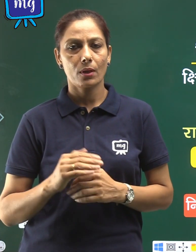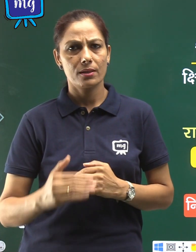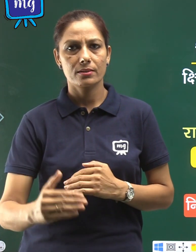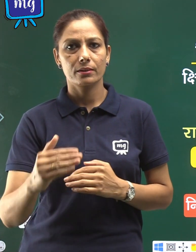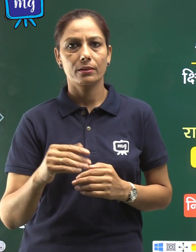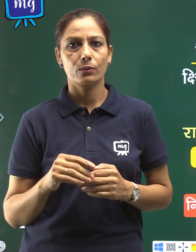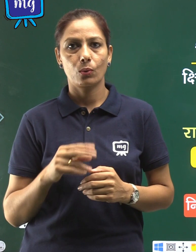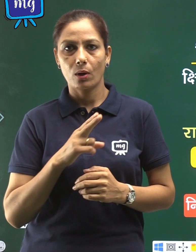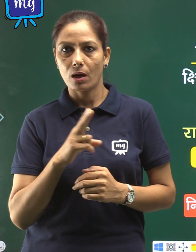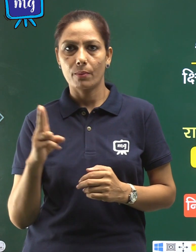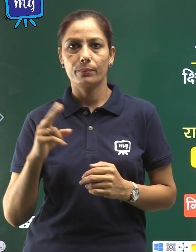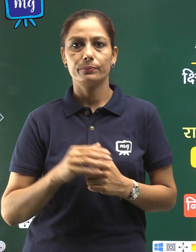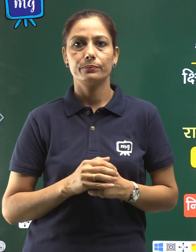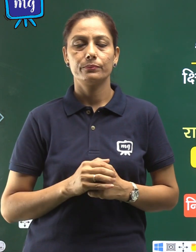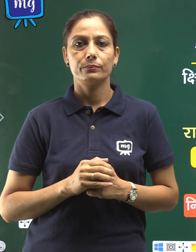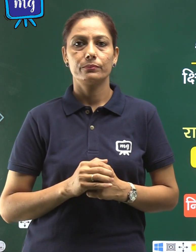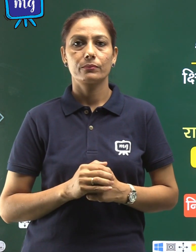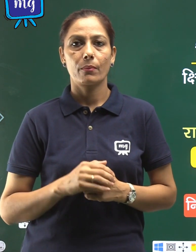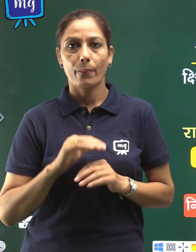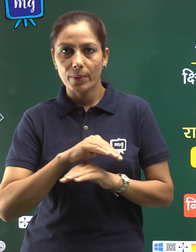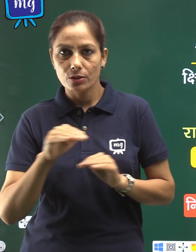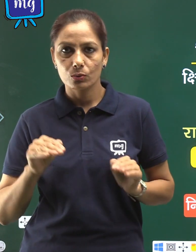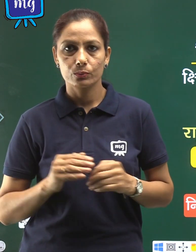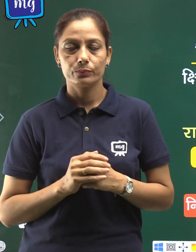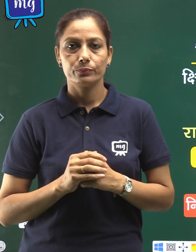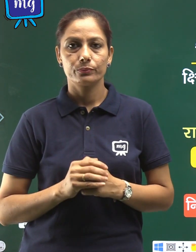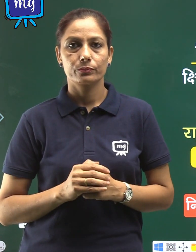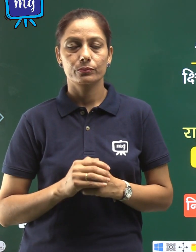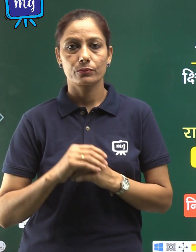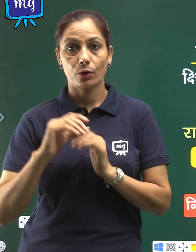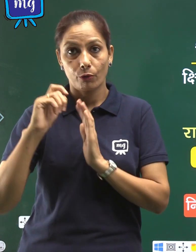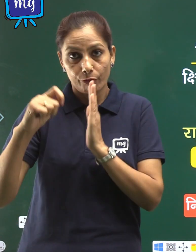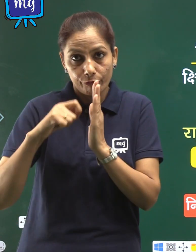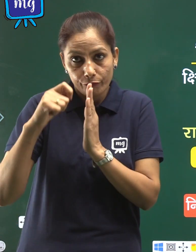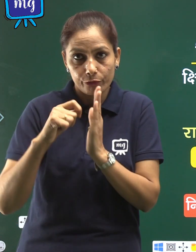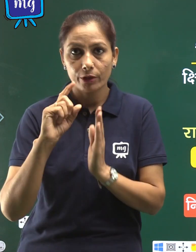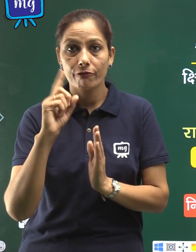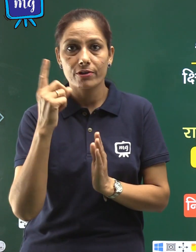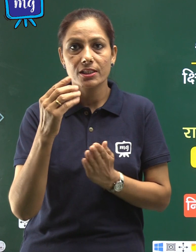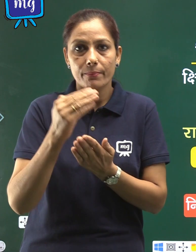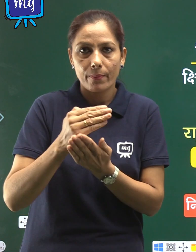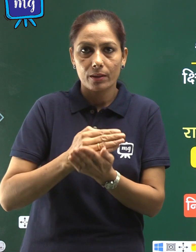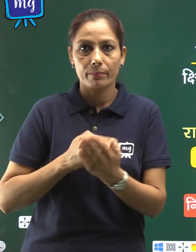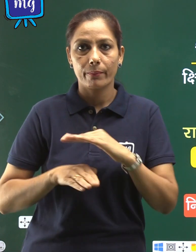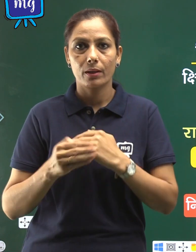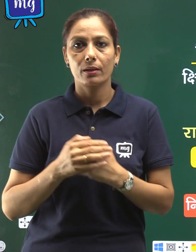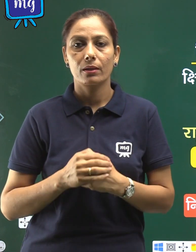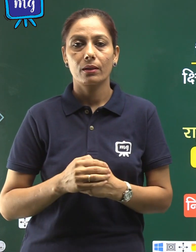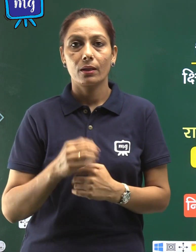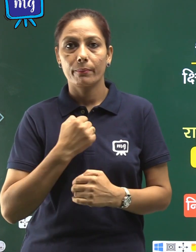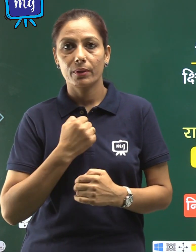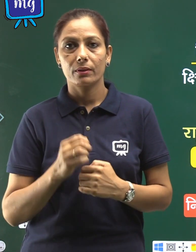और बच्चों वीडियो के प्रथम भाग में ही कि